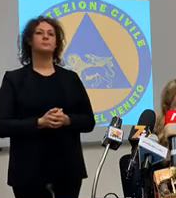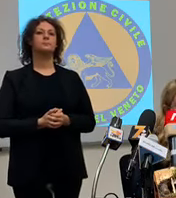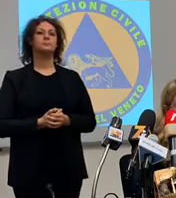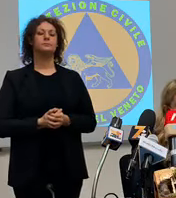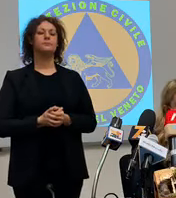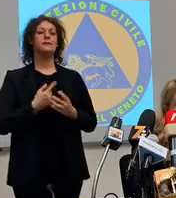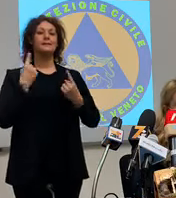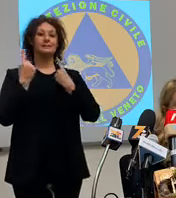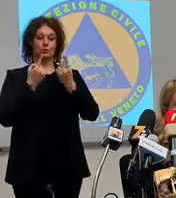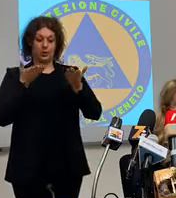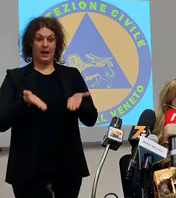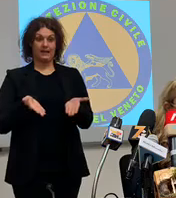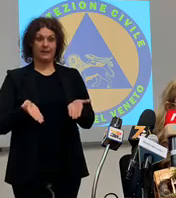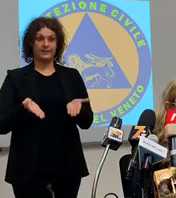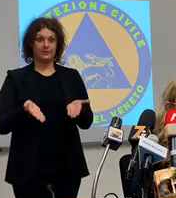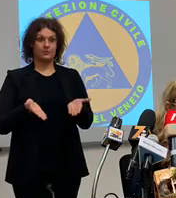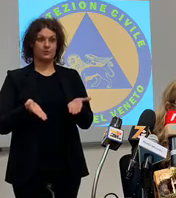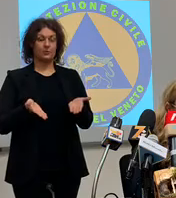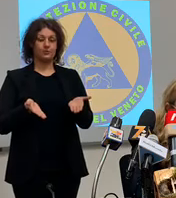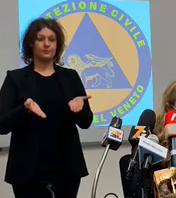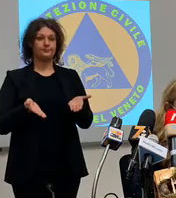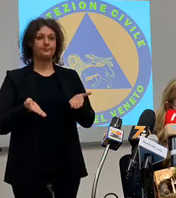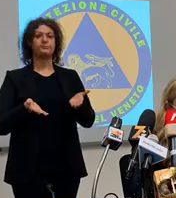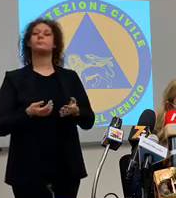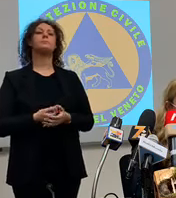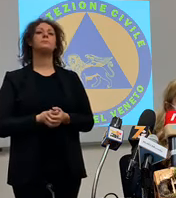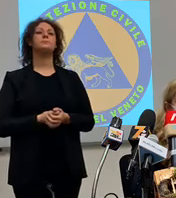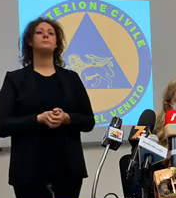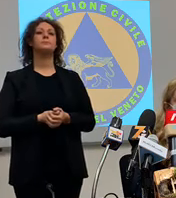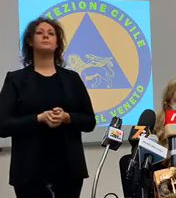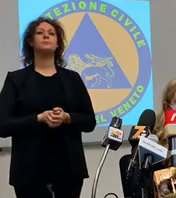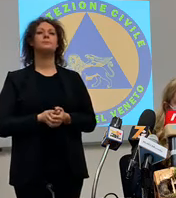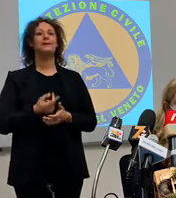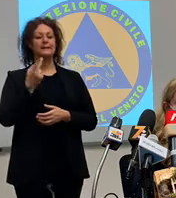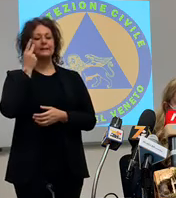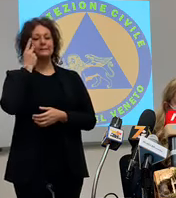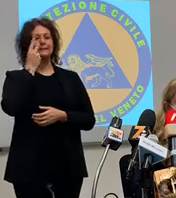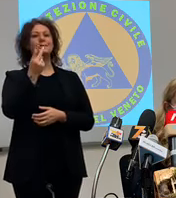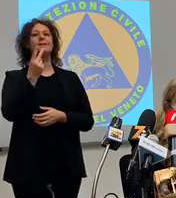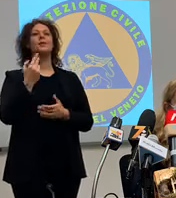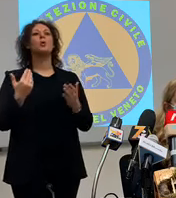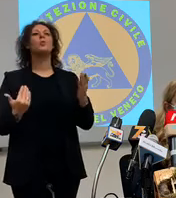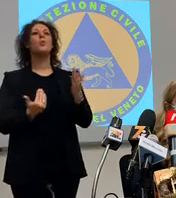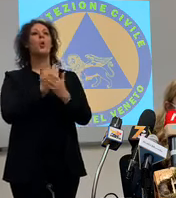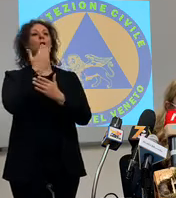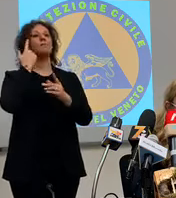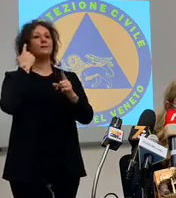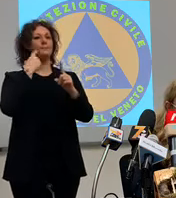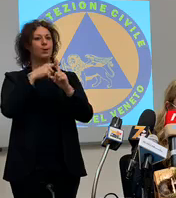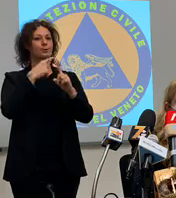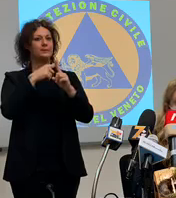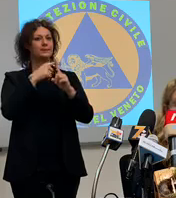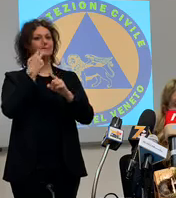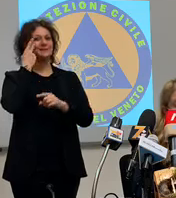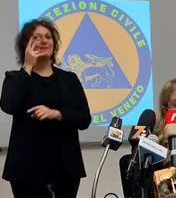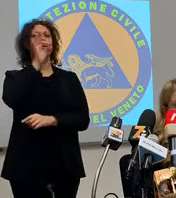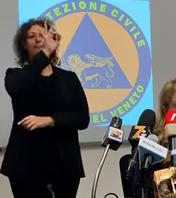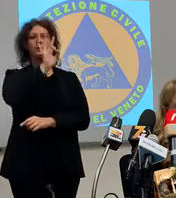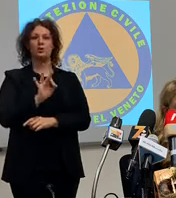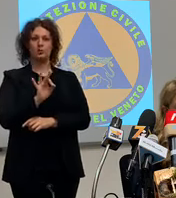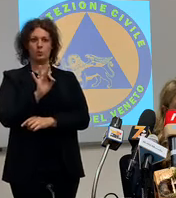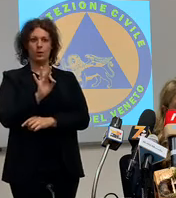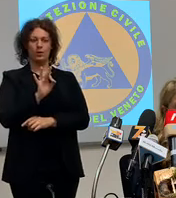adesso noi vediamo come si distribuiscono i nuovi casi quelli di cui parlavamo prima l'incidenza l'incidenza